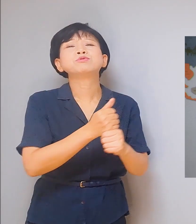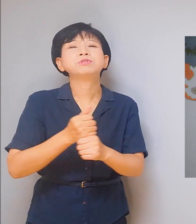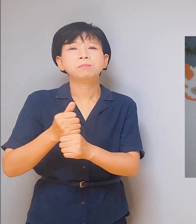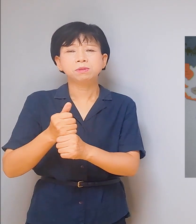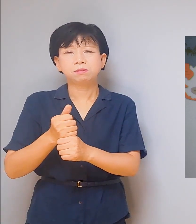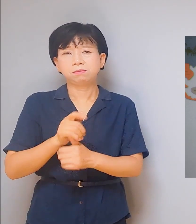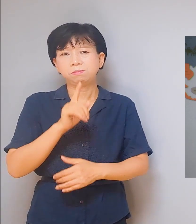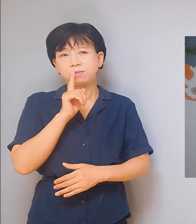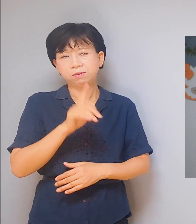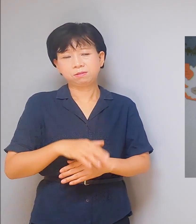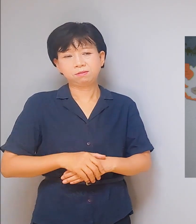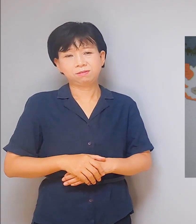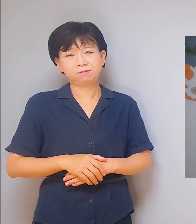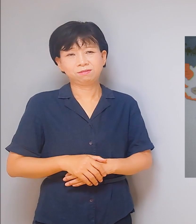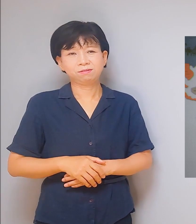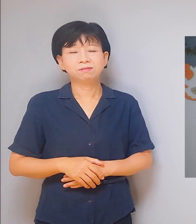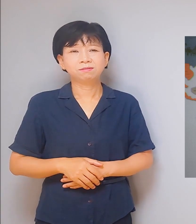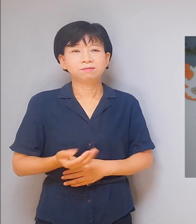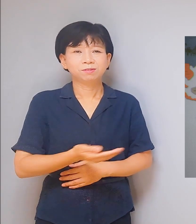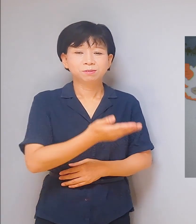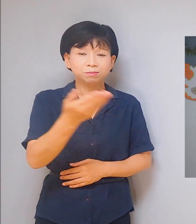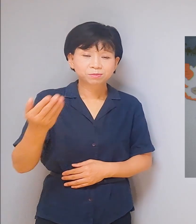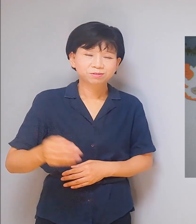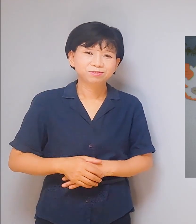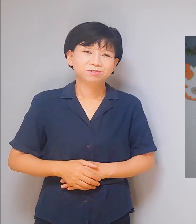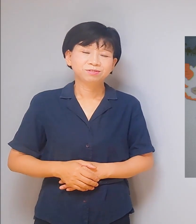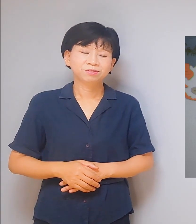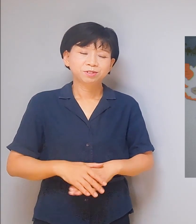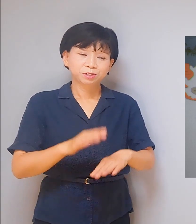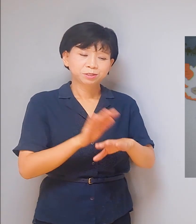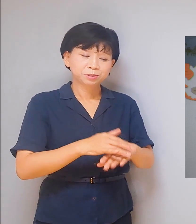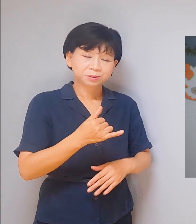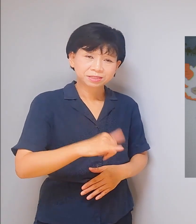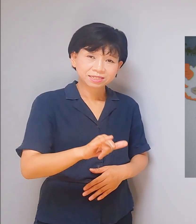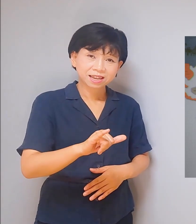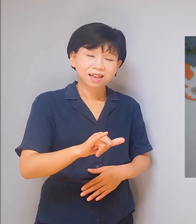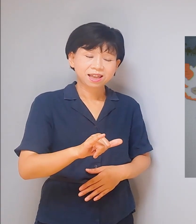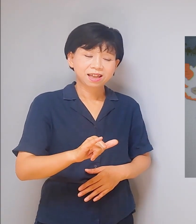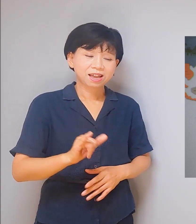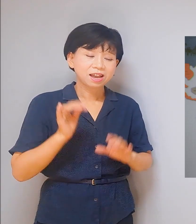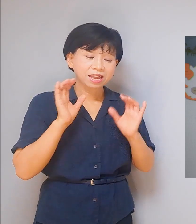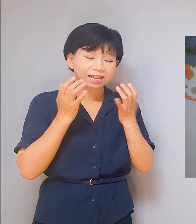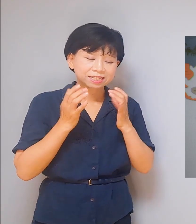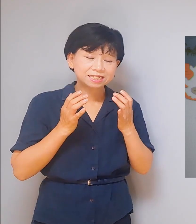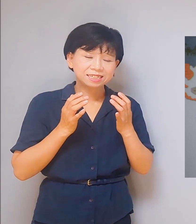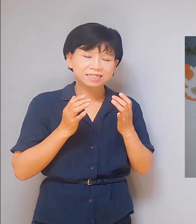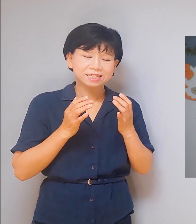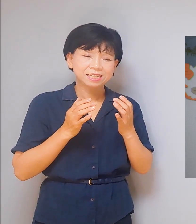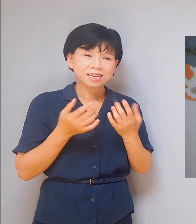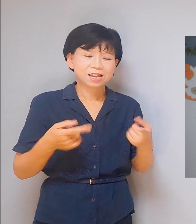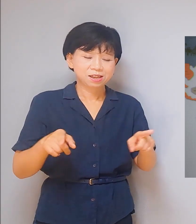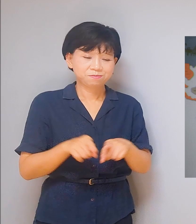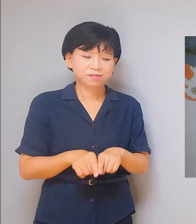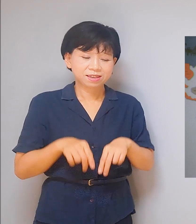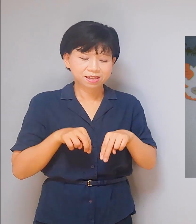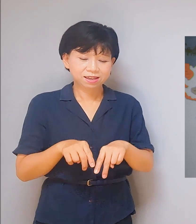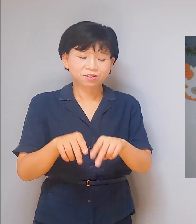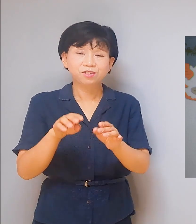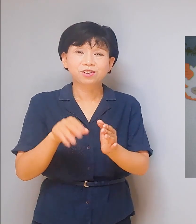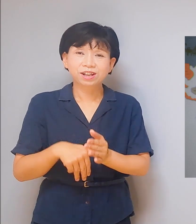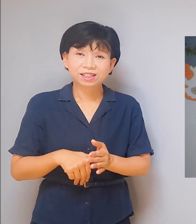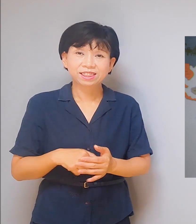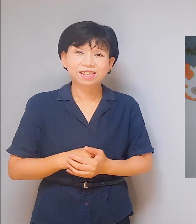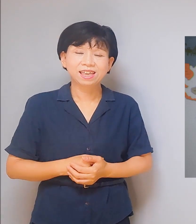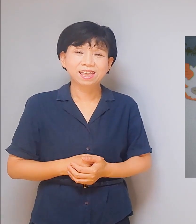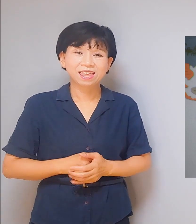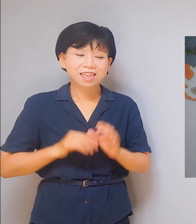말씀하는 거지요. 여러분 우리 손자 손녀나 자녀들, 어린 자녀들 이렇게 데리고 다닐 때 아이들이 그렇게 썩